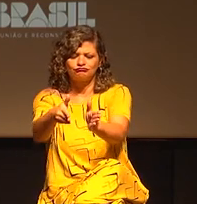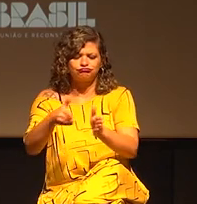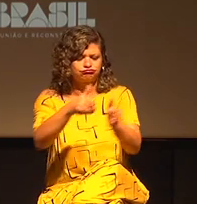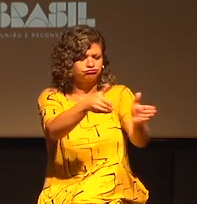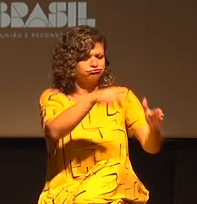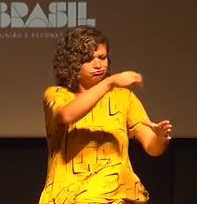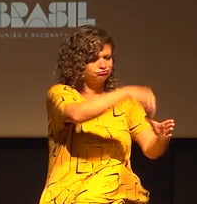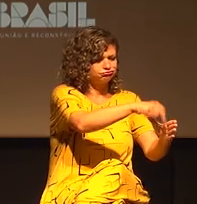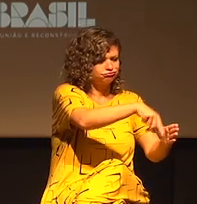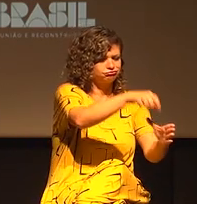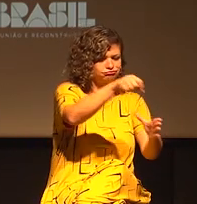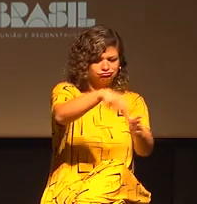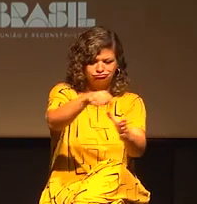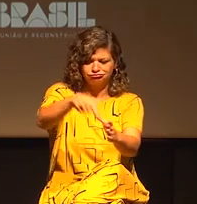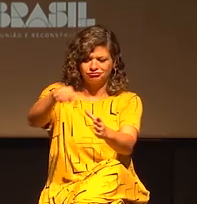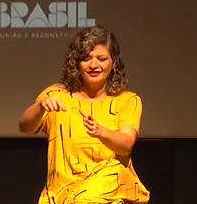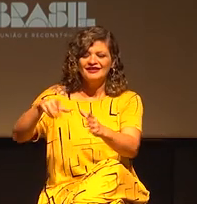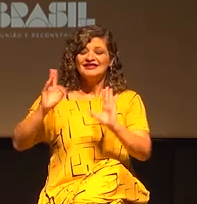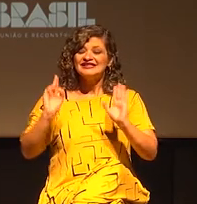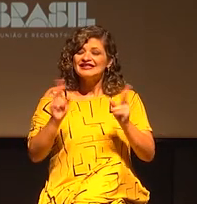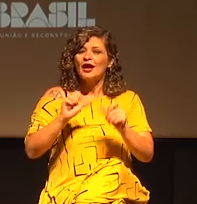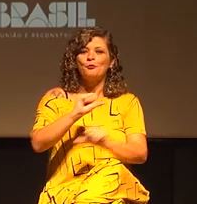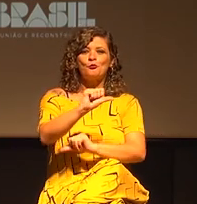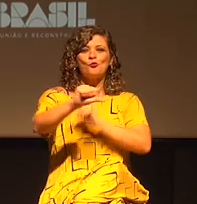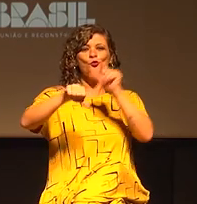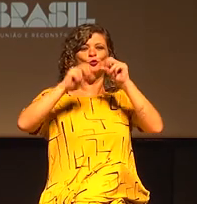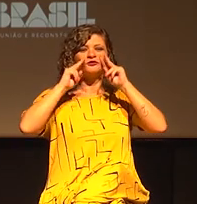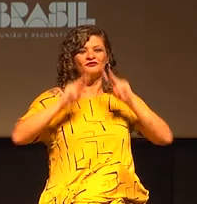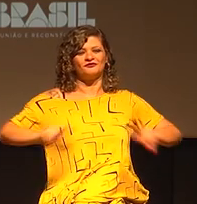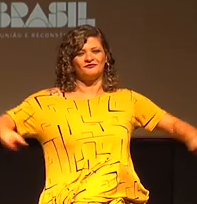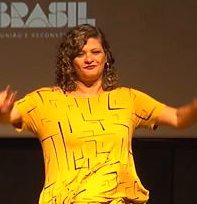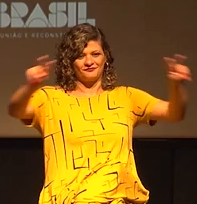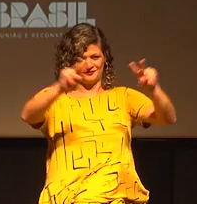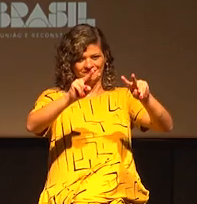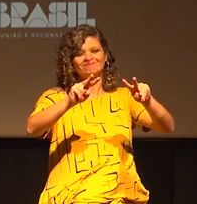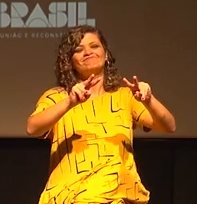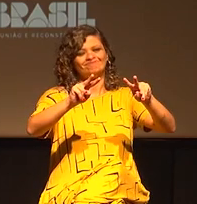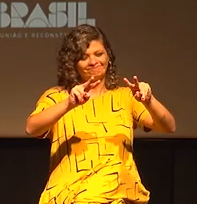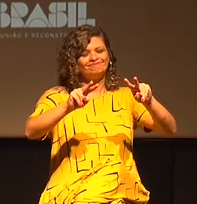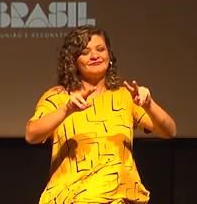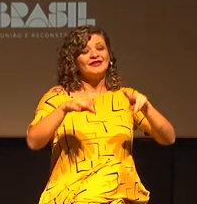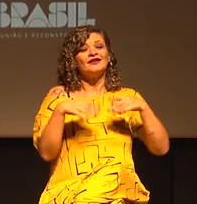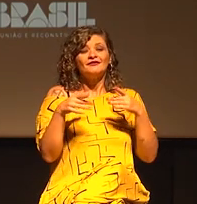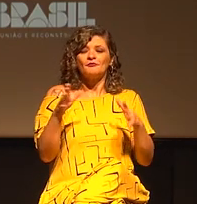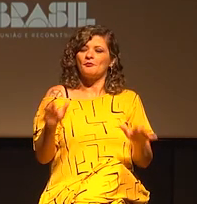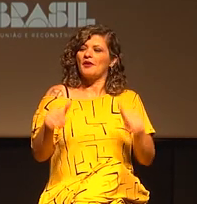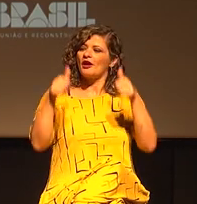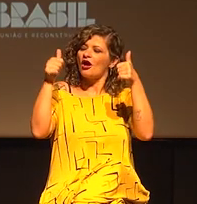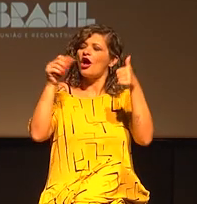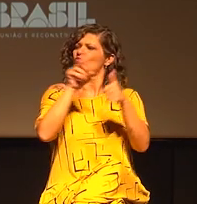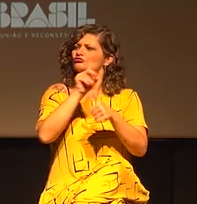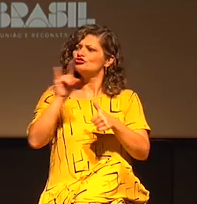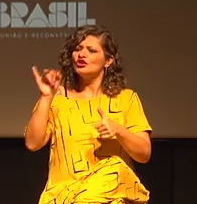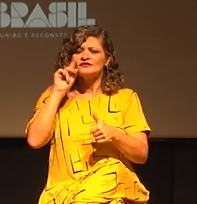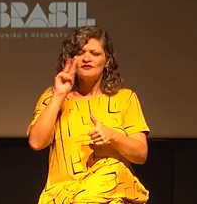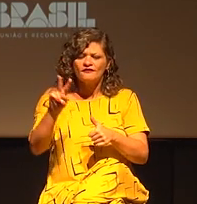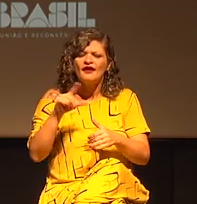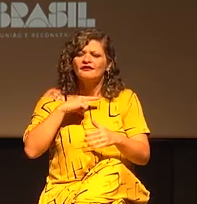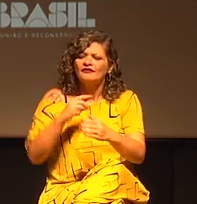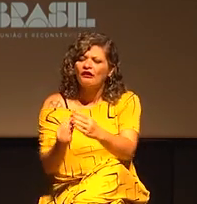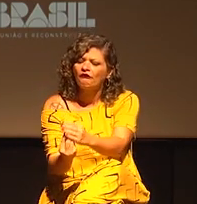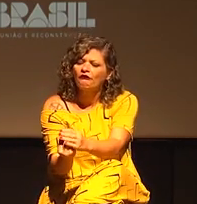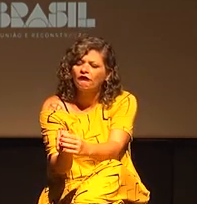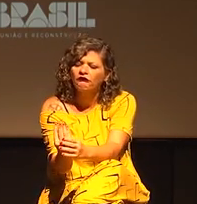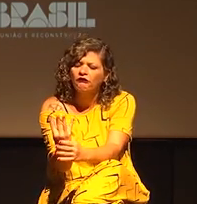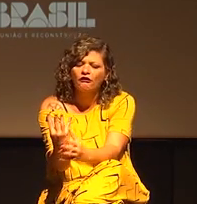frente a gente sempre modifica a paisagem e modifica para melhor né aí um dia quando você vê tem coisa brotando da